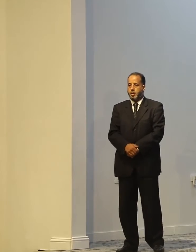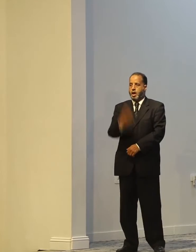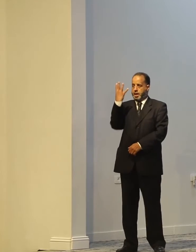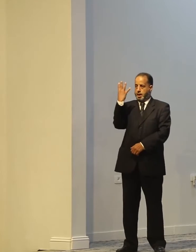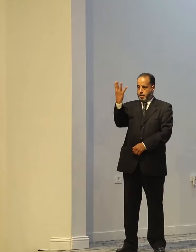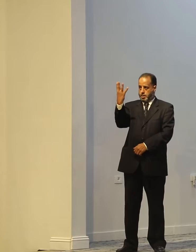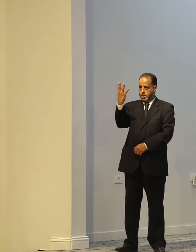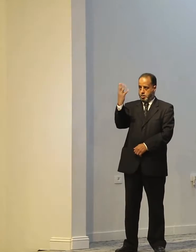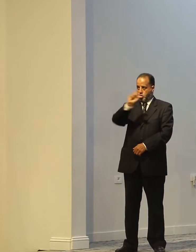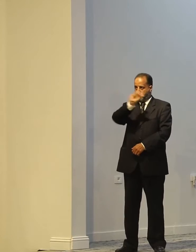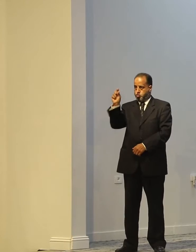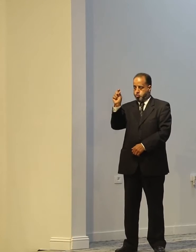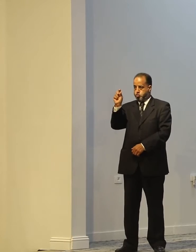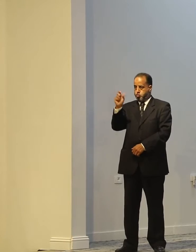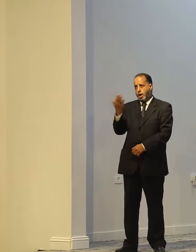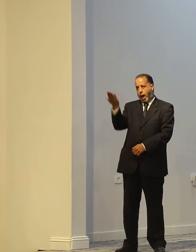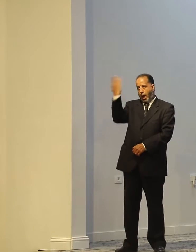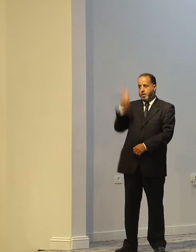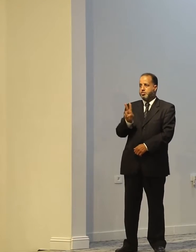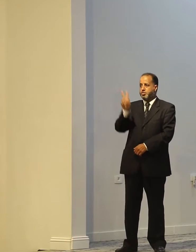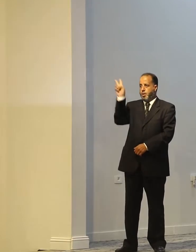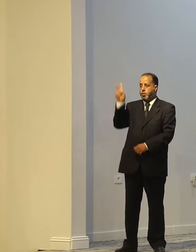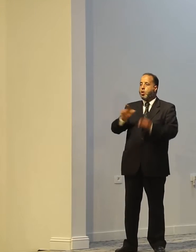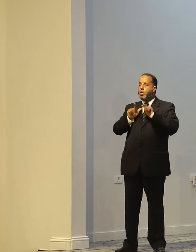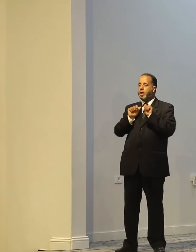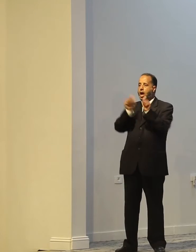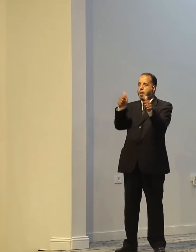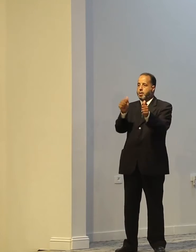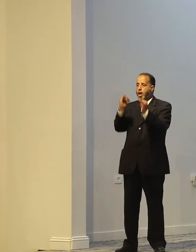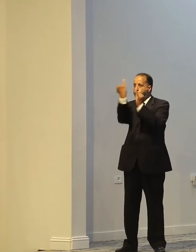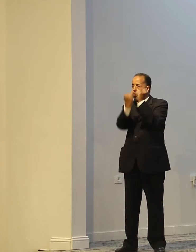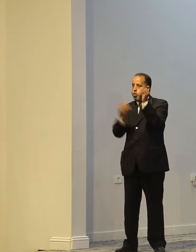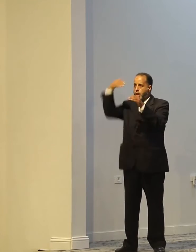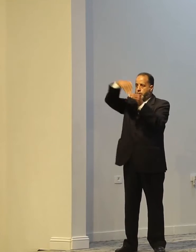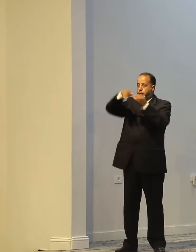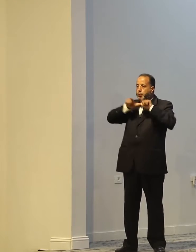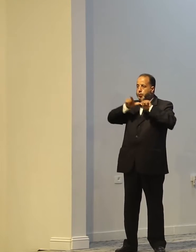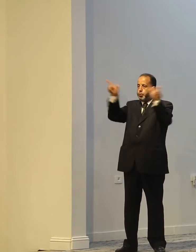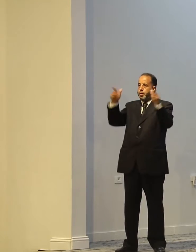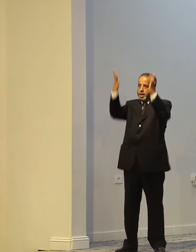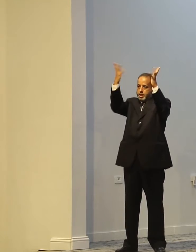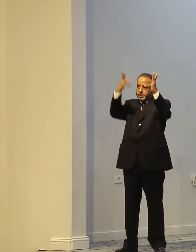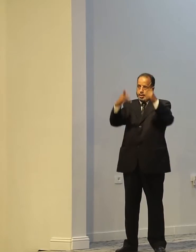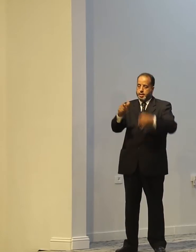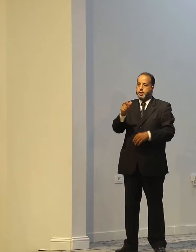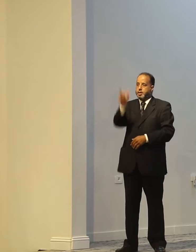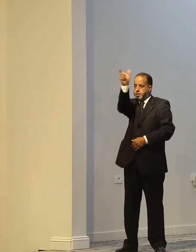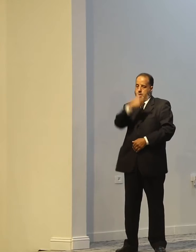الرابع شهر يوليو الماضي قامت الفوضية بإطلاق عملية تحديث سجل